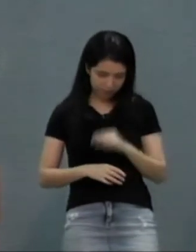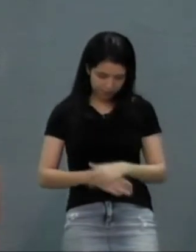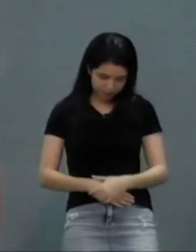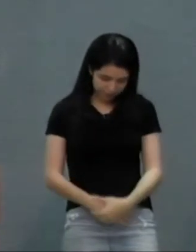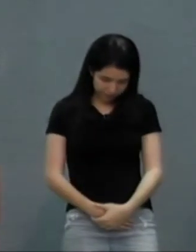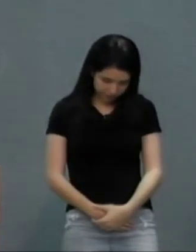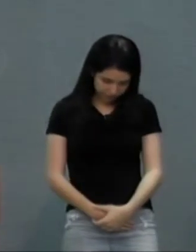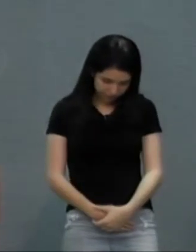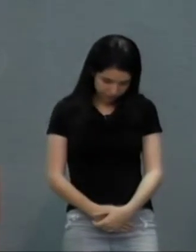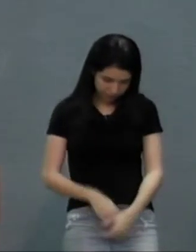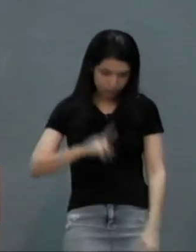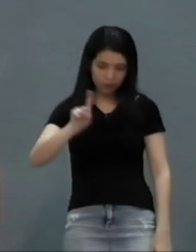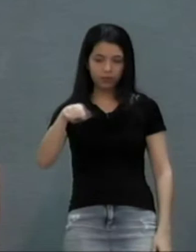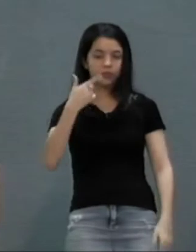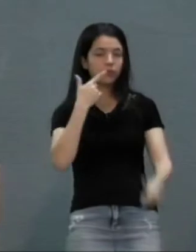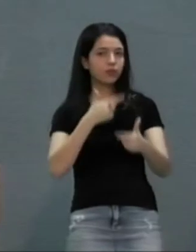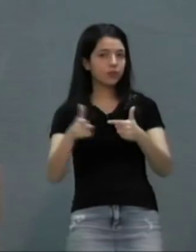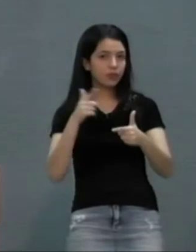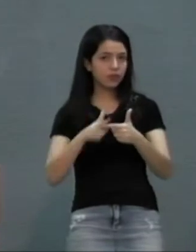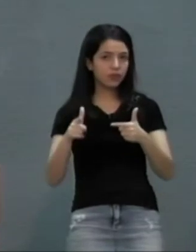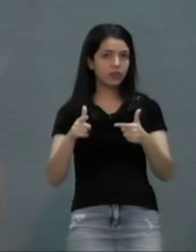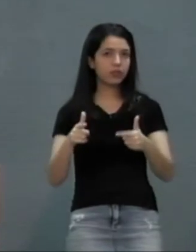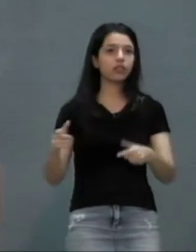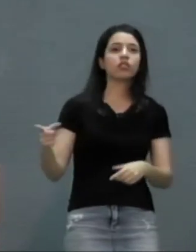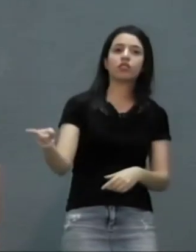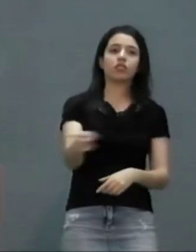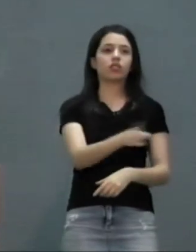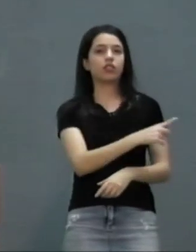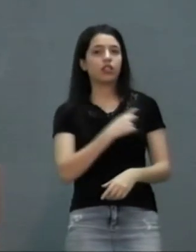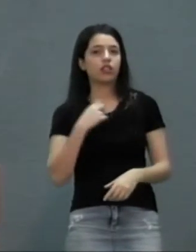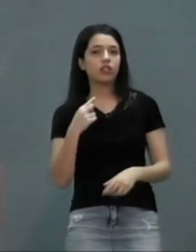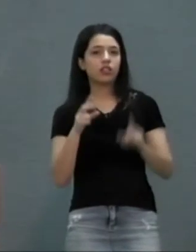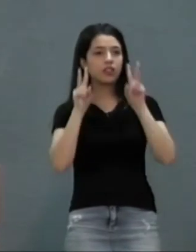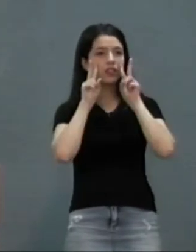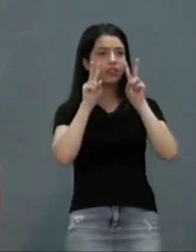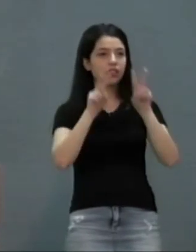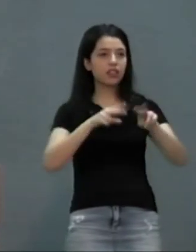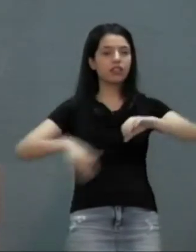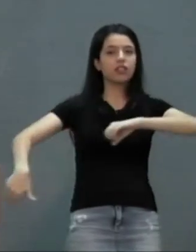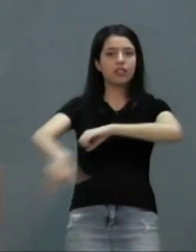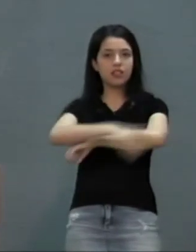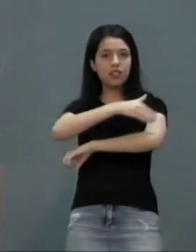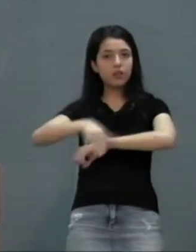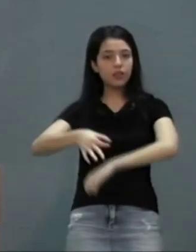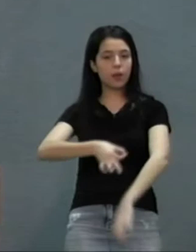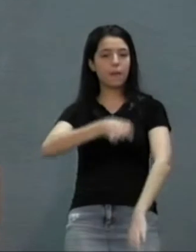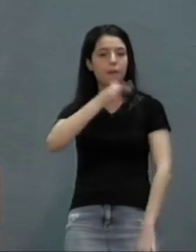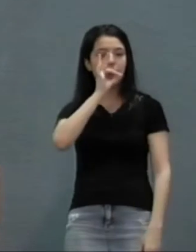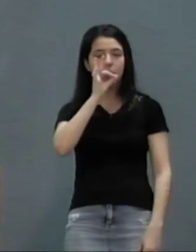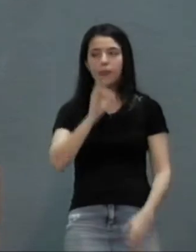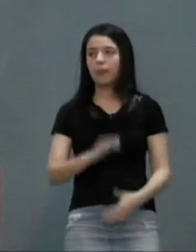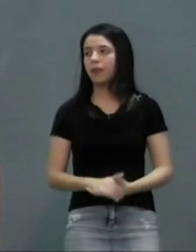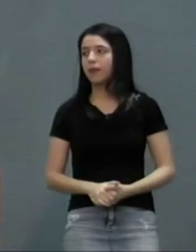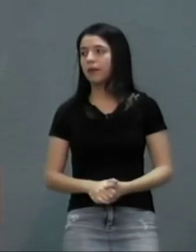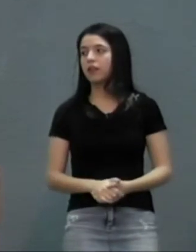Outra situação, estivemos lá acompanhando o trabalho lá da Rodovia do Café. E aí perguntei para alguns